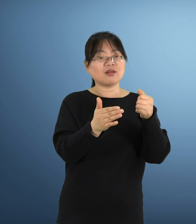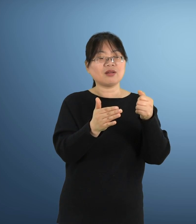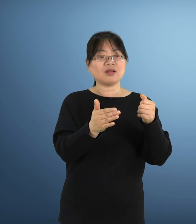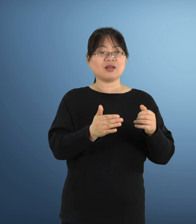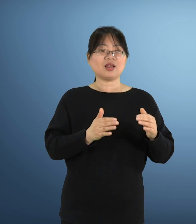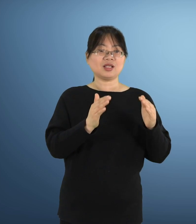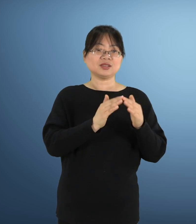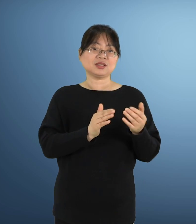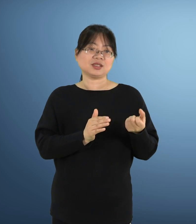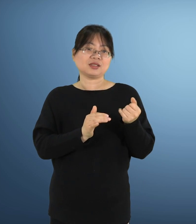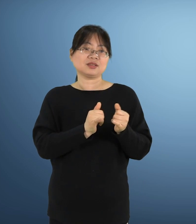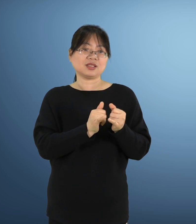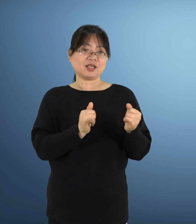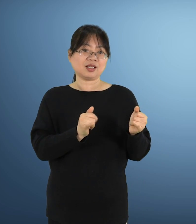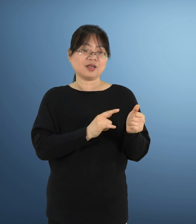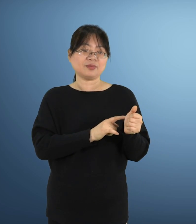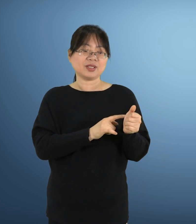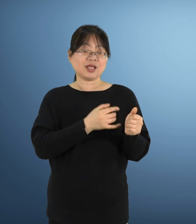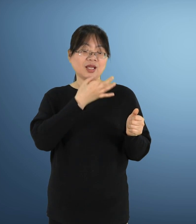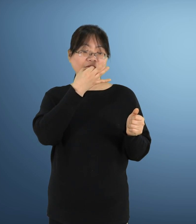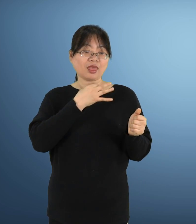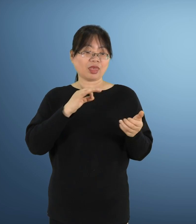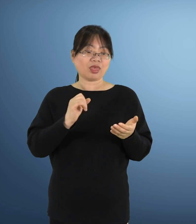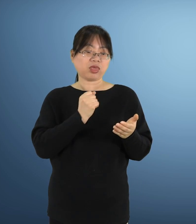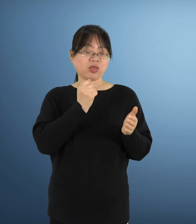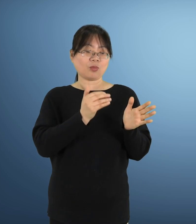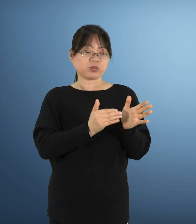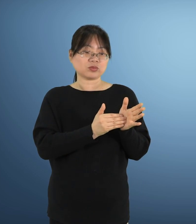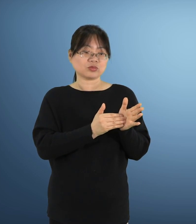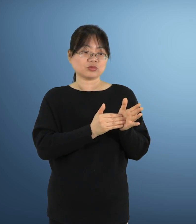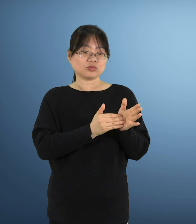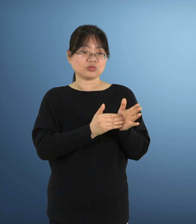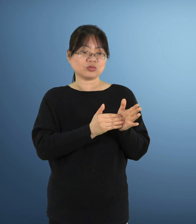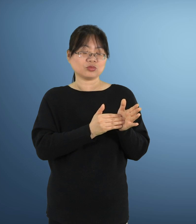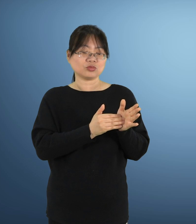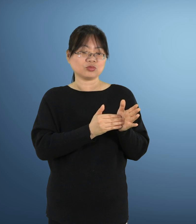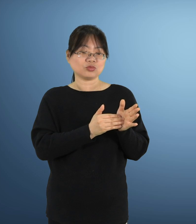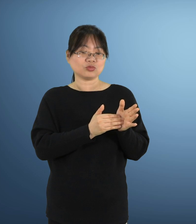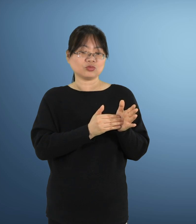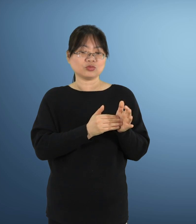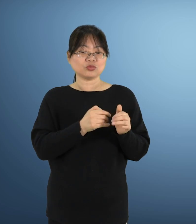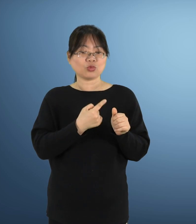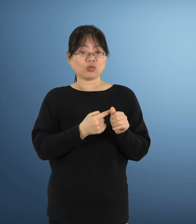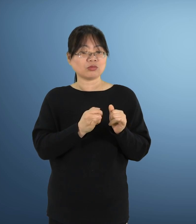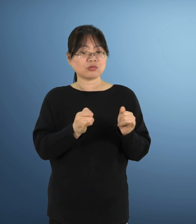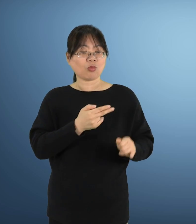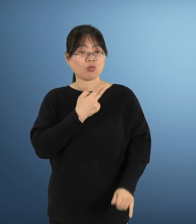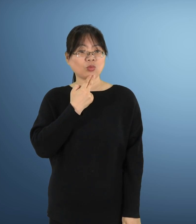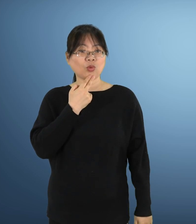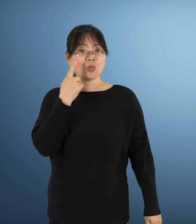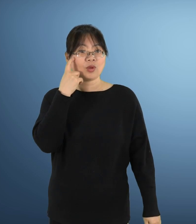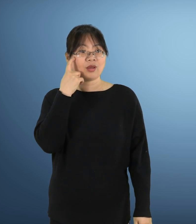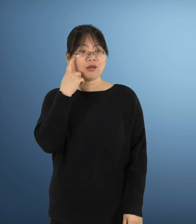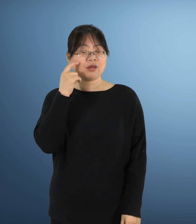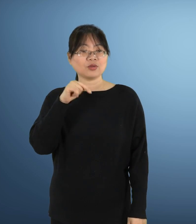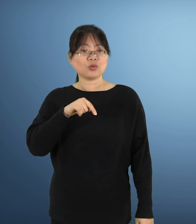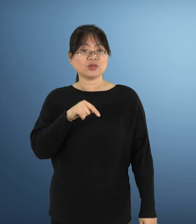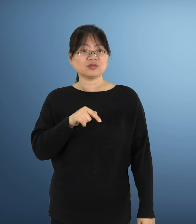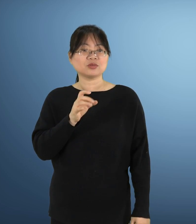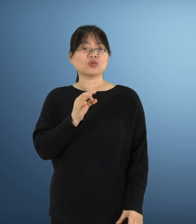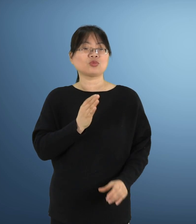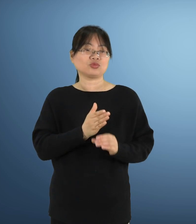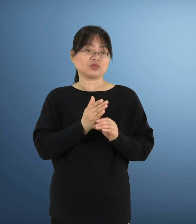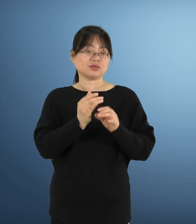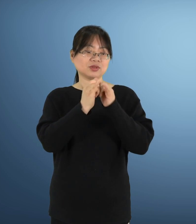이득을 얻는 것으로 끝나면 누가 뭐라 그럴 사람 없어요. 자본주의에서. 아니, 자기 가지고 있는 것 가지고